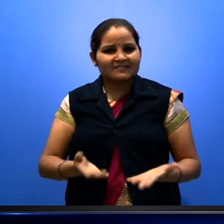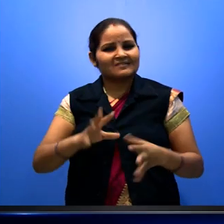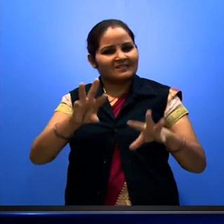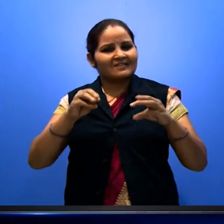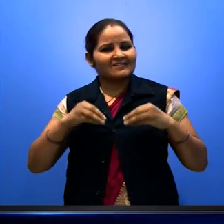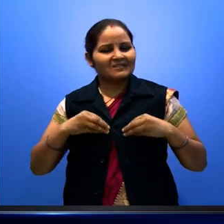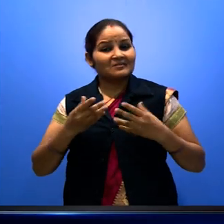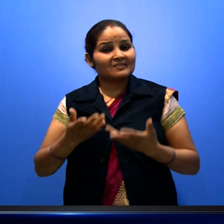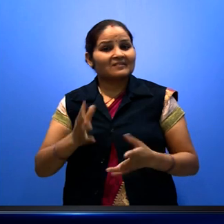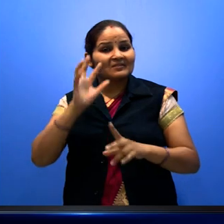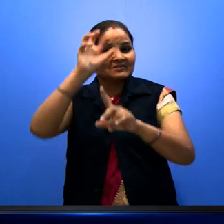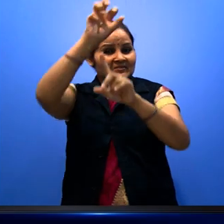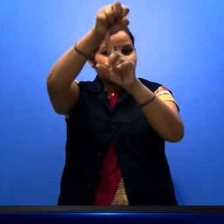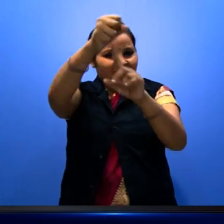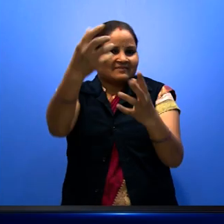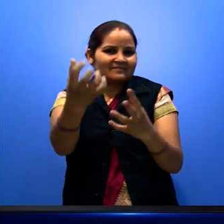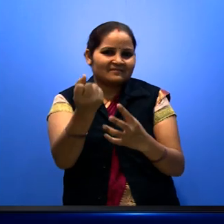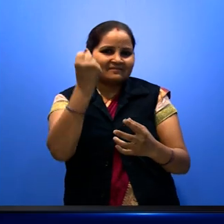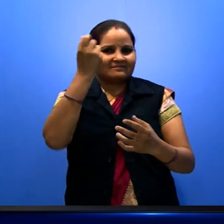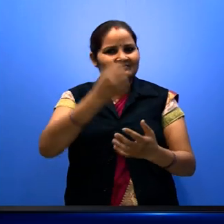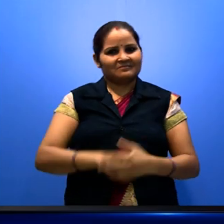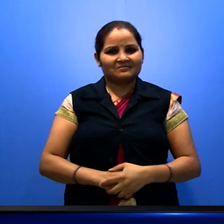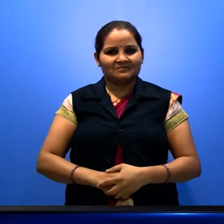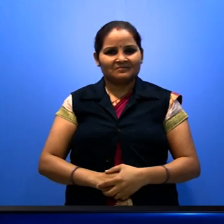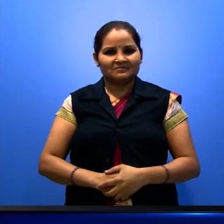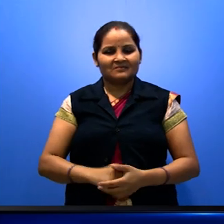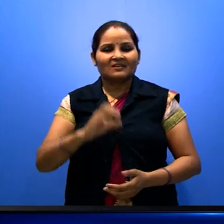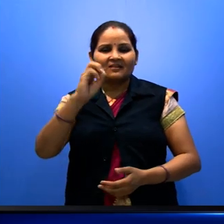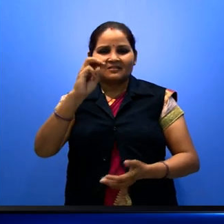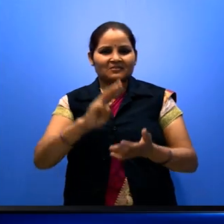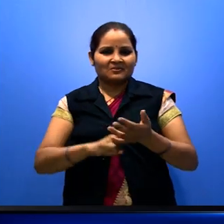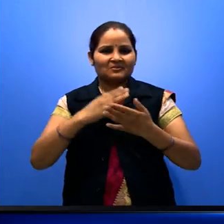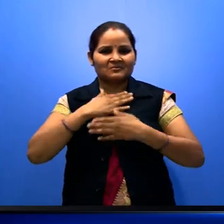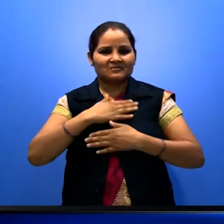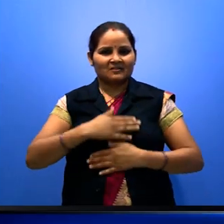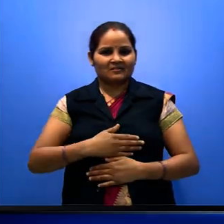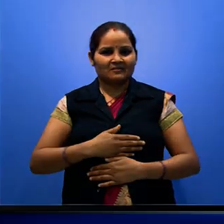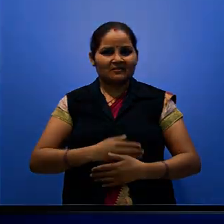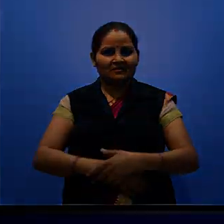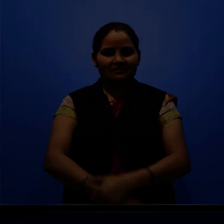विकार के ऊपर विजय प्राप्त कराते हैं। ओम शांति।